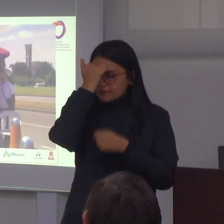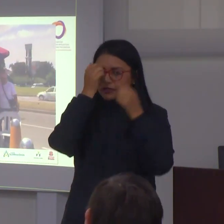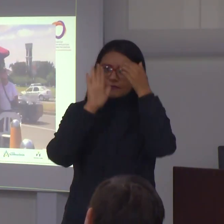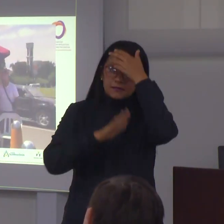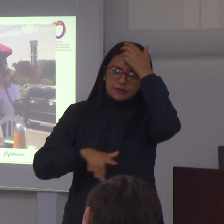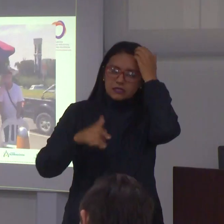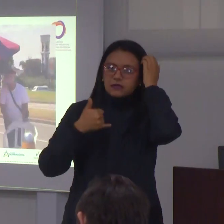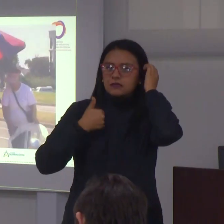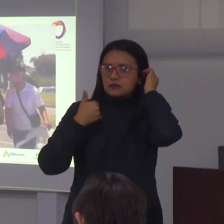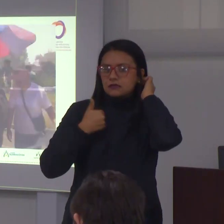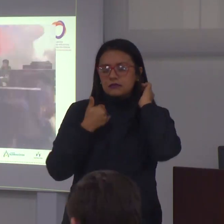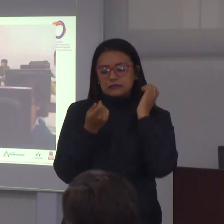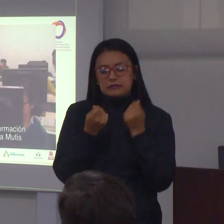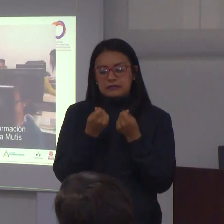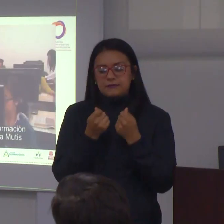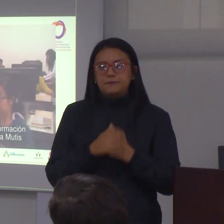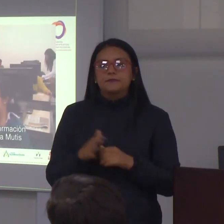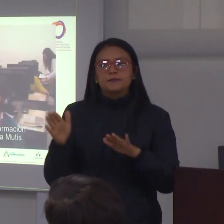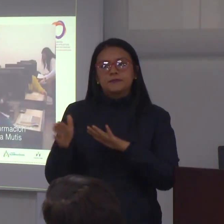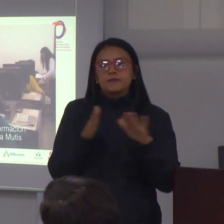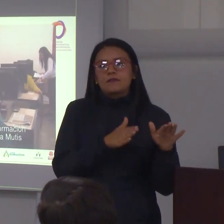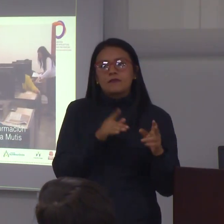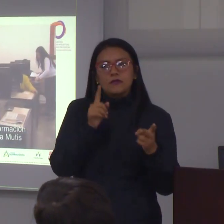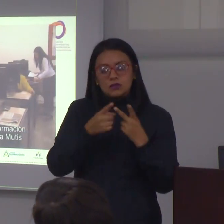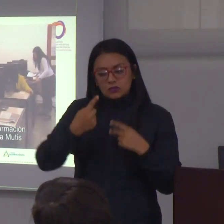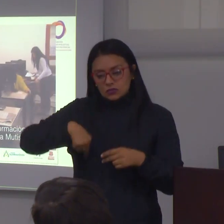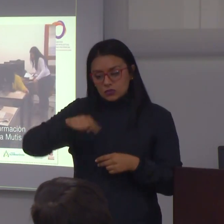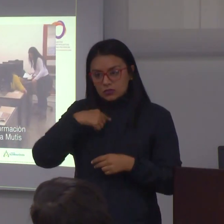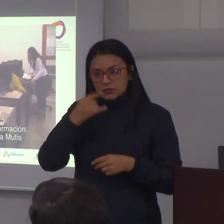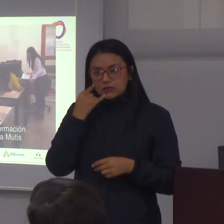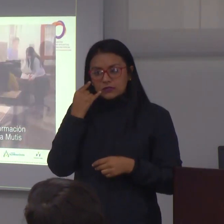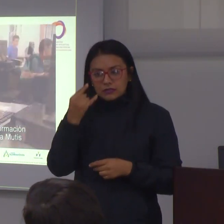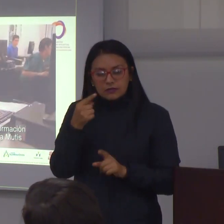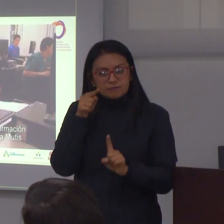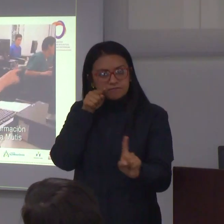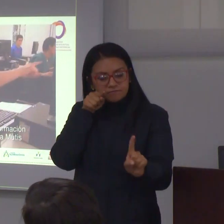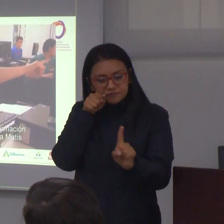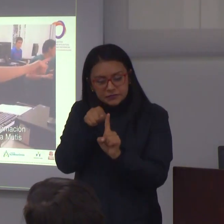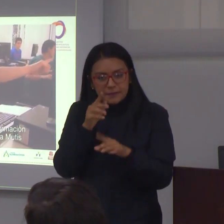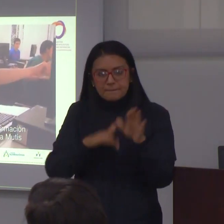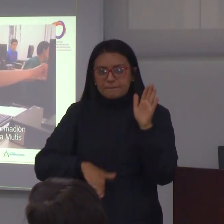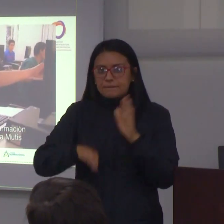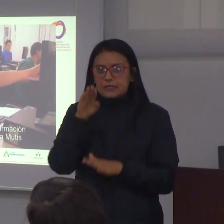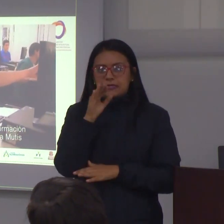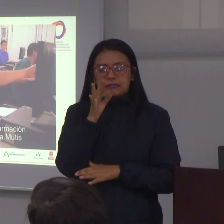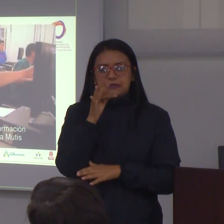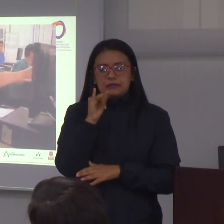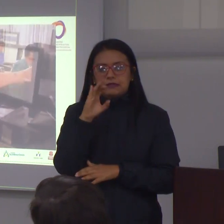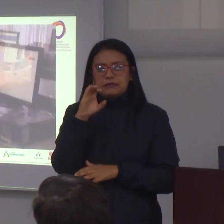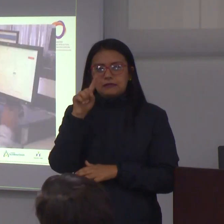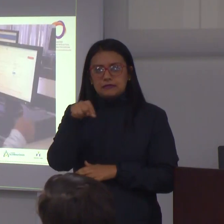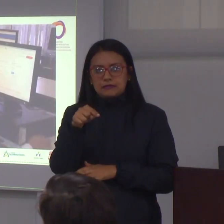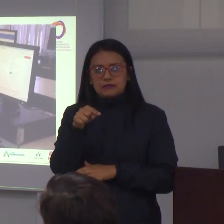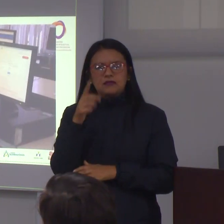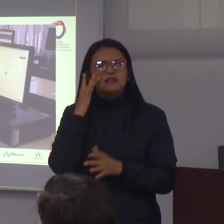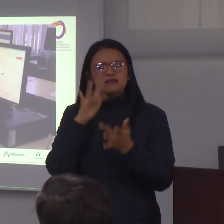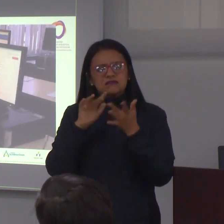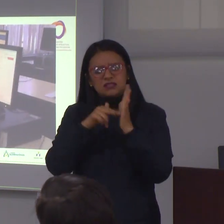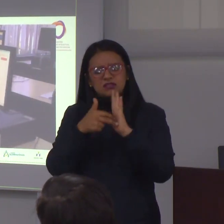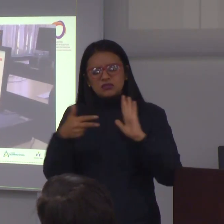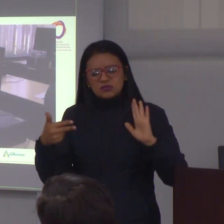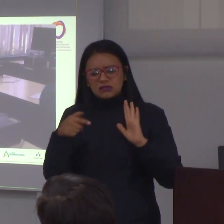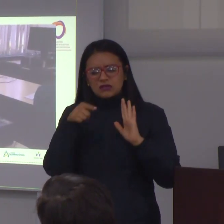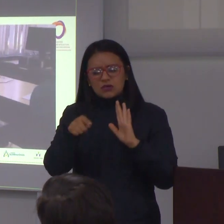jóvenes del dinero. Pero además de eso estamos muy interesados y apostándole mucho a las tecnologías porque creemos que